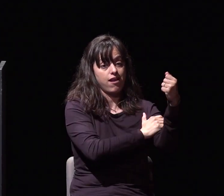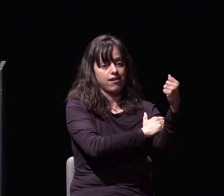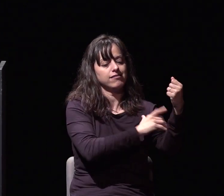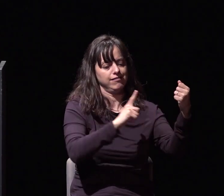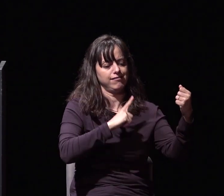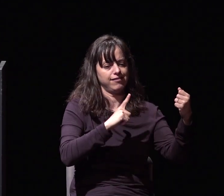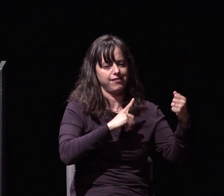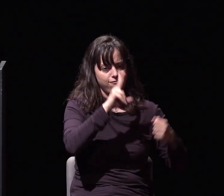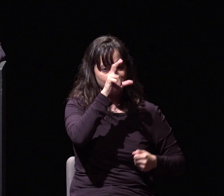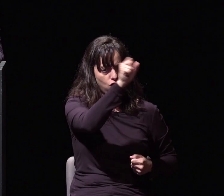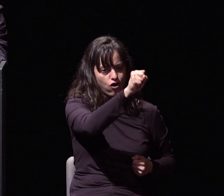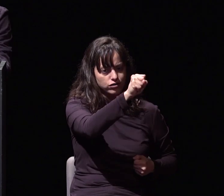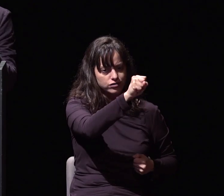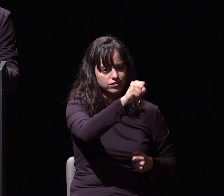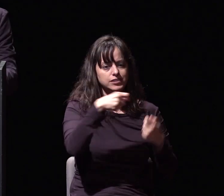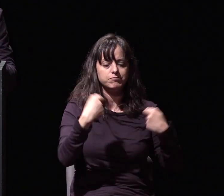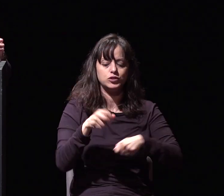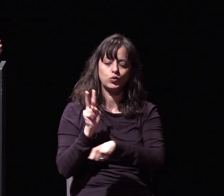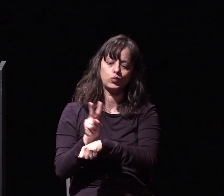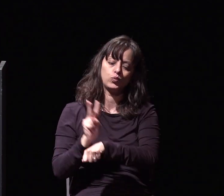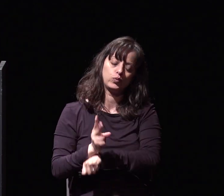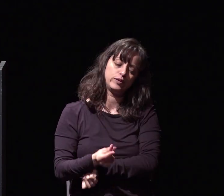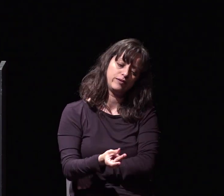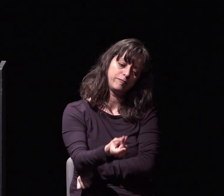ter. Obrigado.